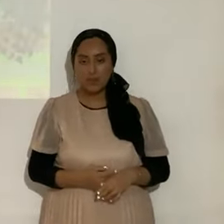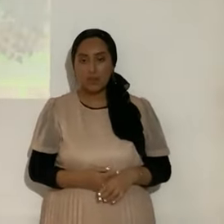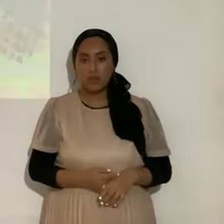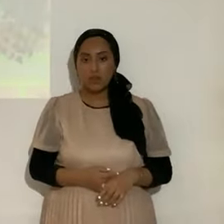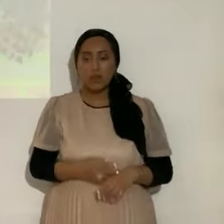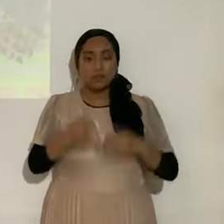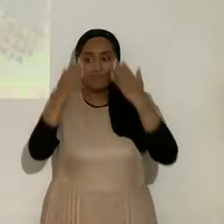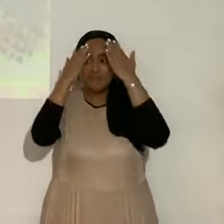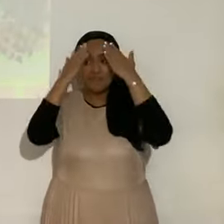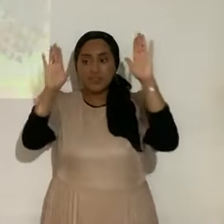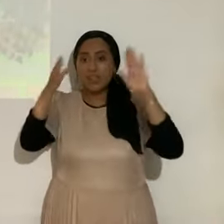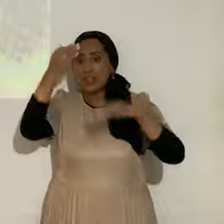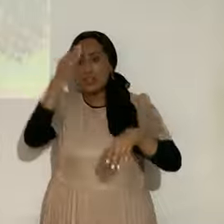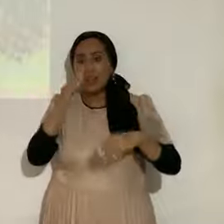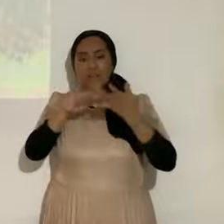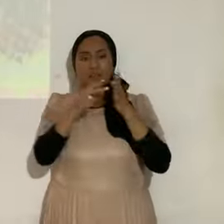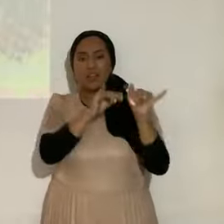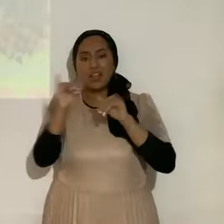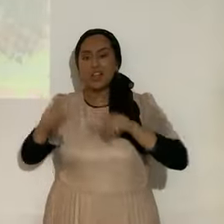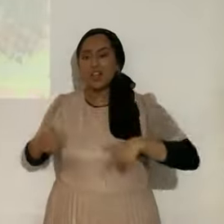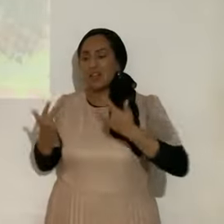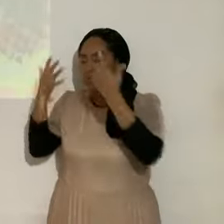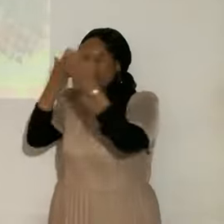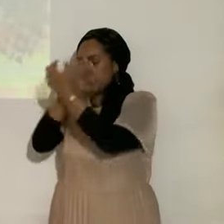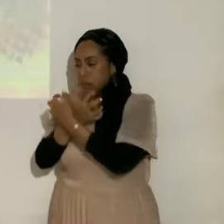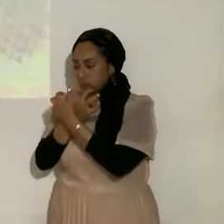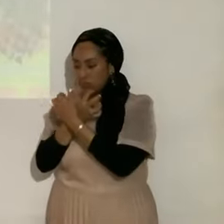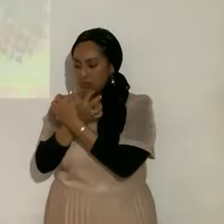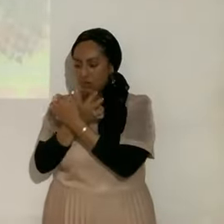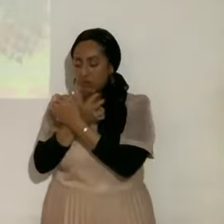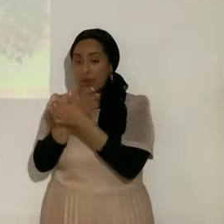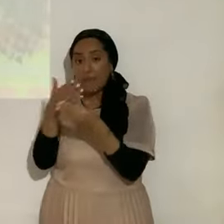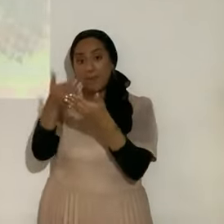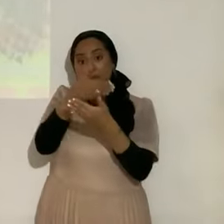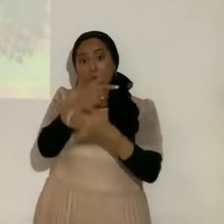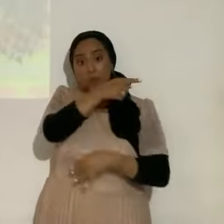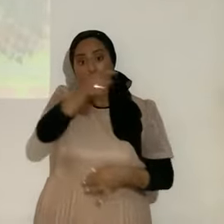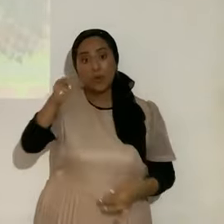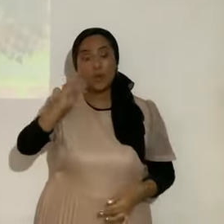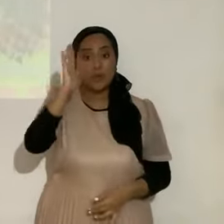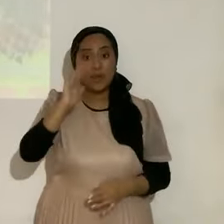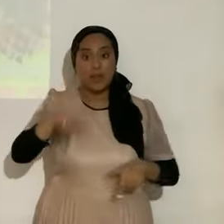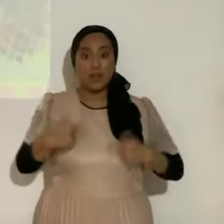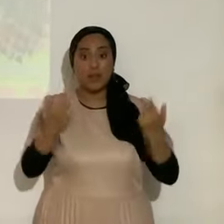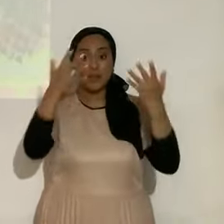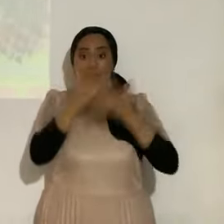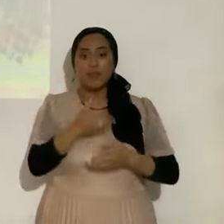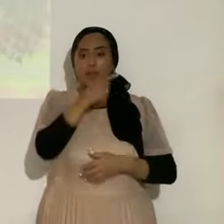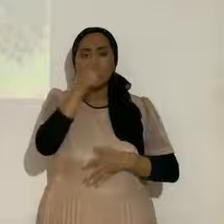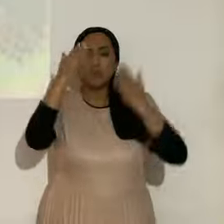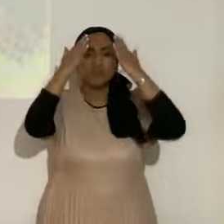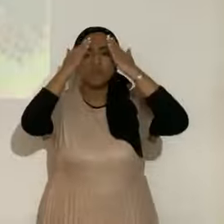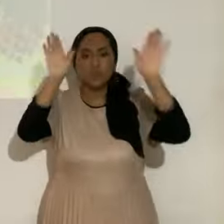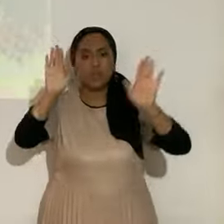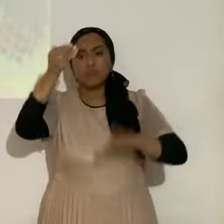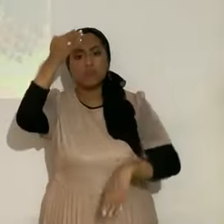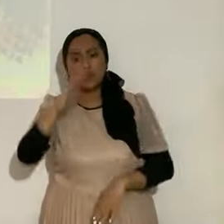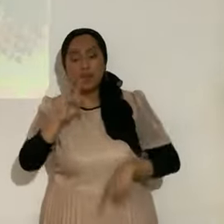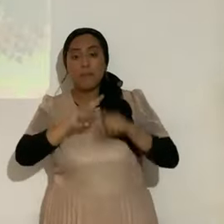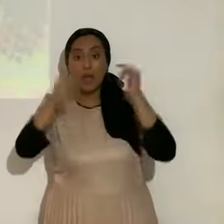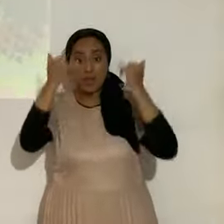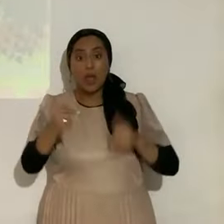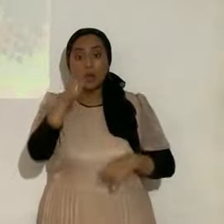conocer a Elohim es como vivir en la oscuridad. Y ya antes ustedes vivían así, pues no lo conocían, pero